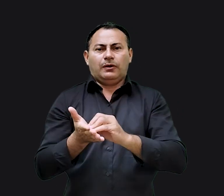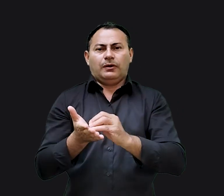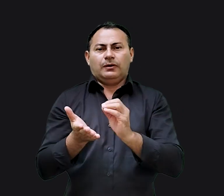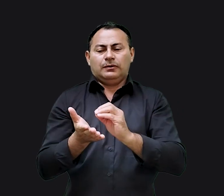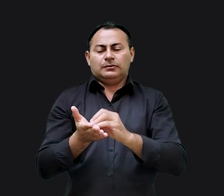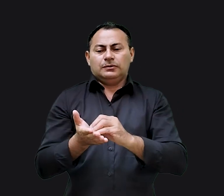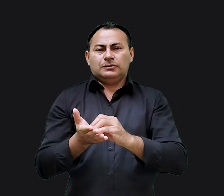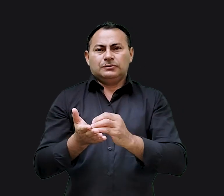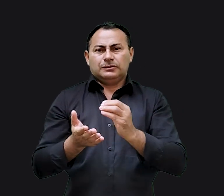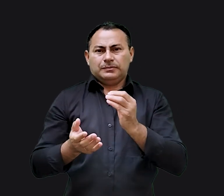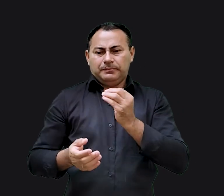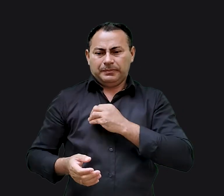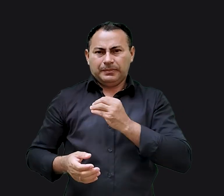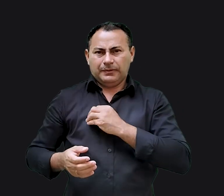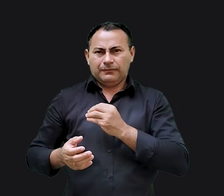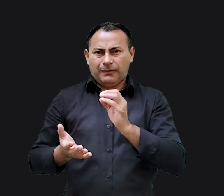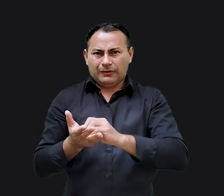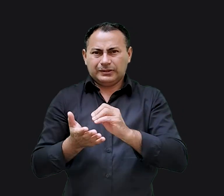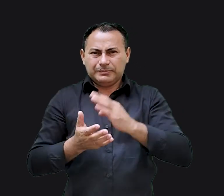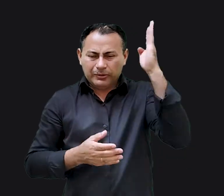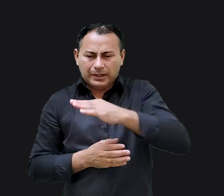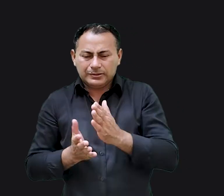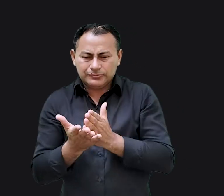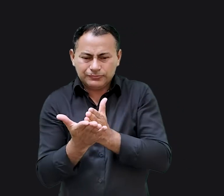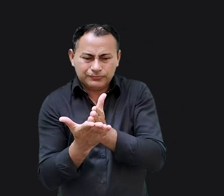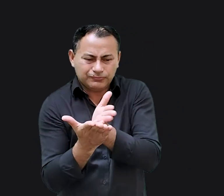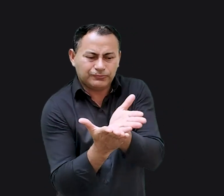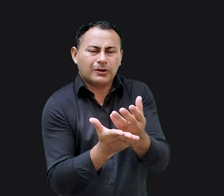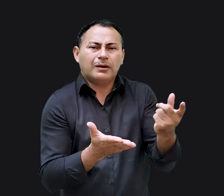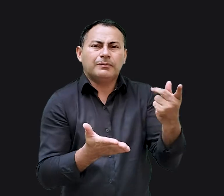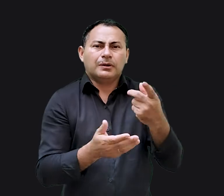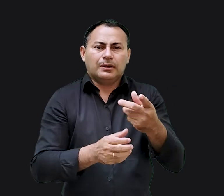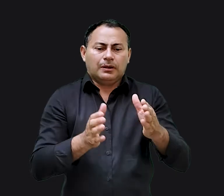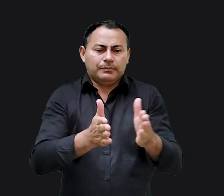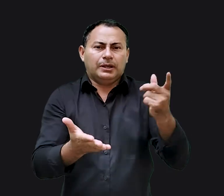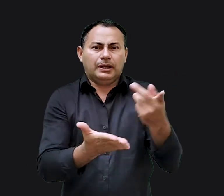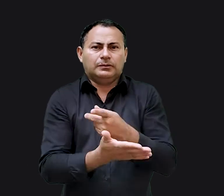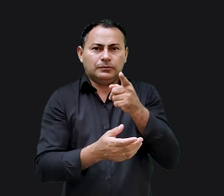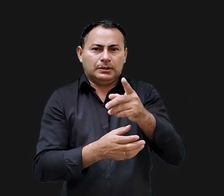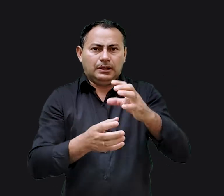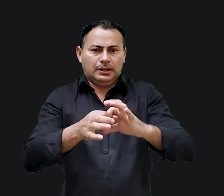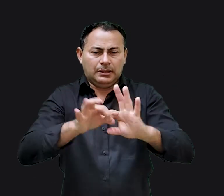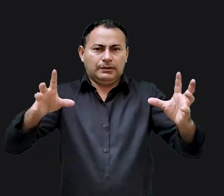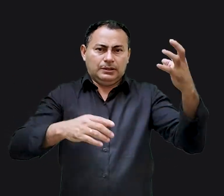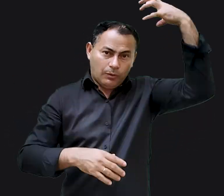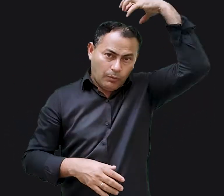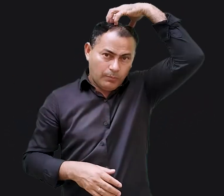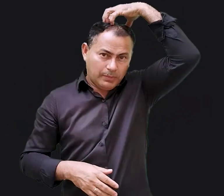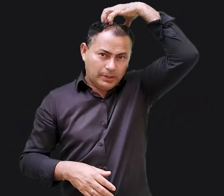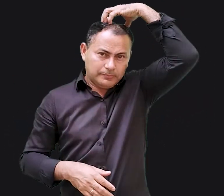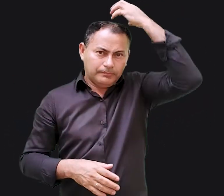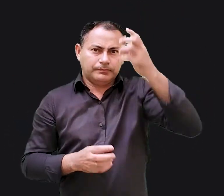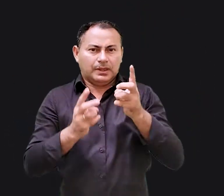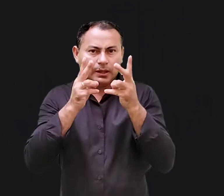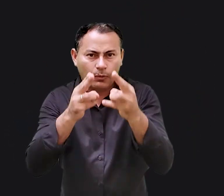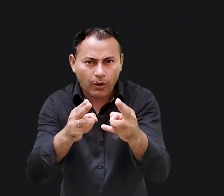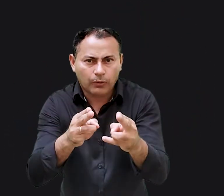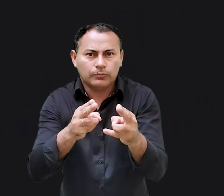dos seus maus caminhos, ele morrerá por sua iniquidade, mas você estará livre dessa culpa. Da mesma